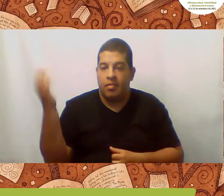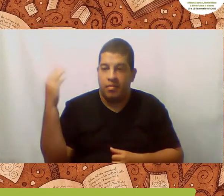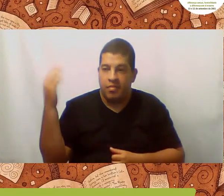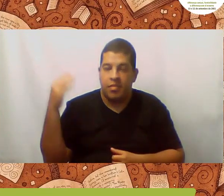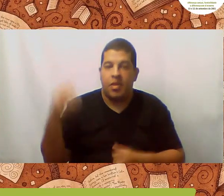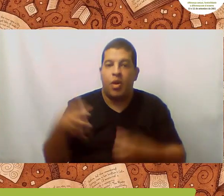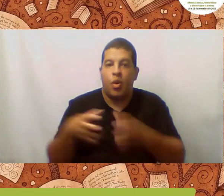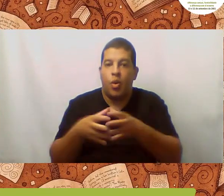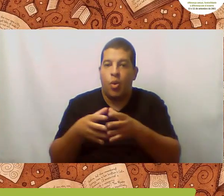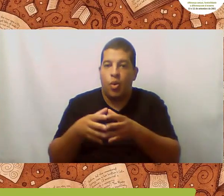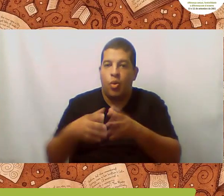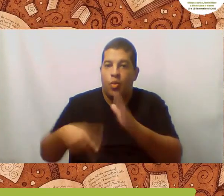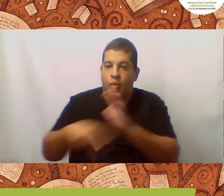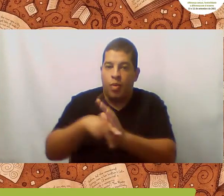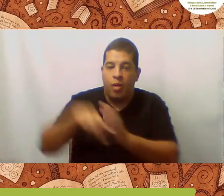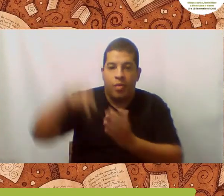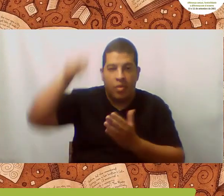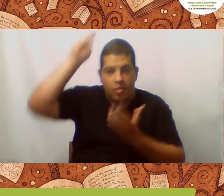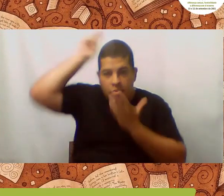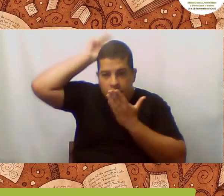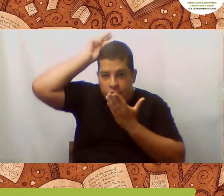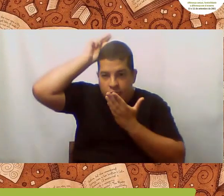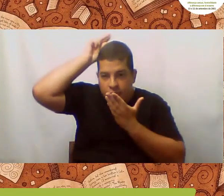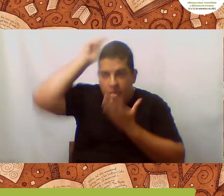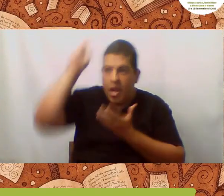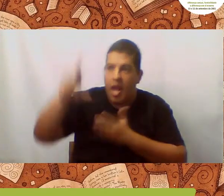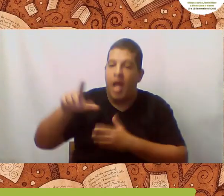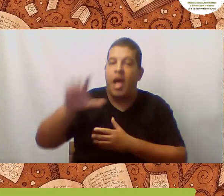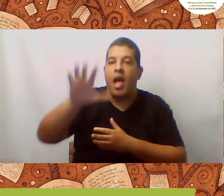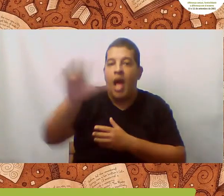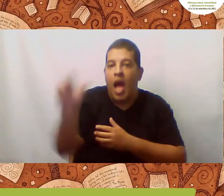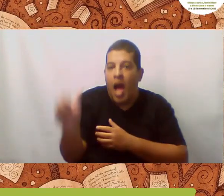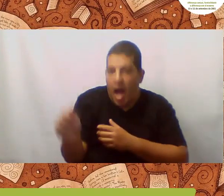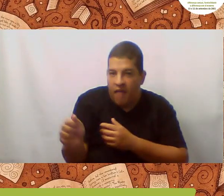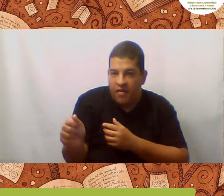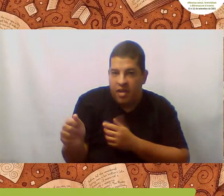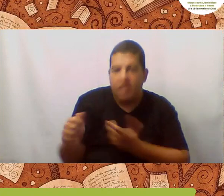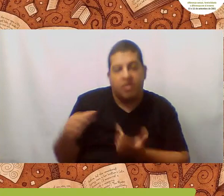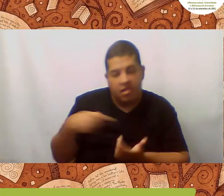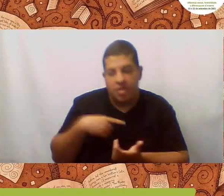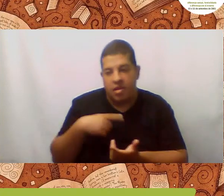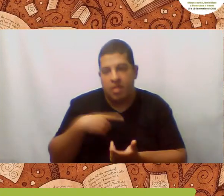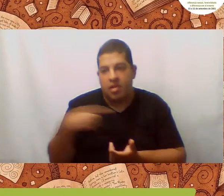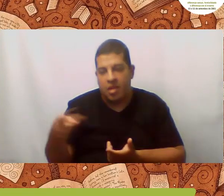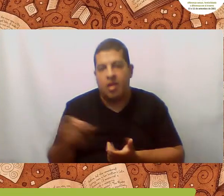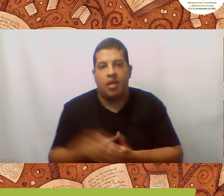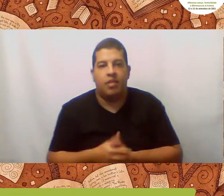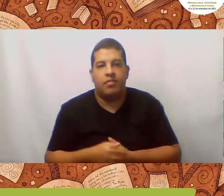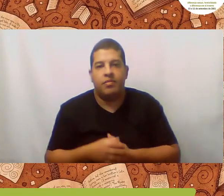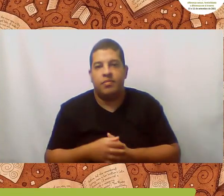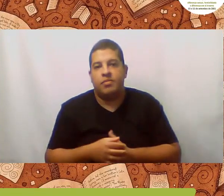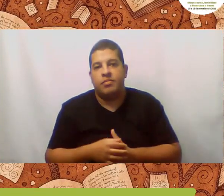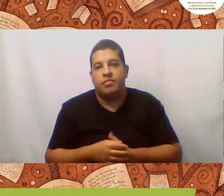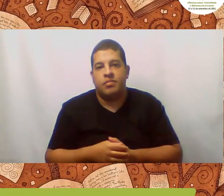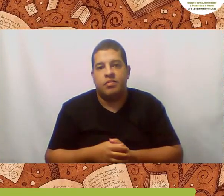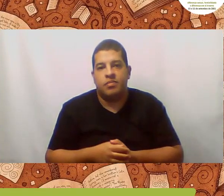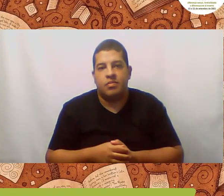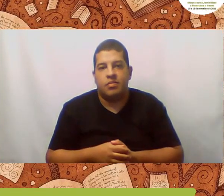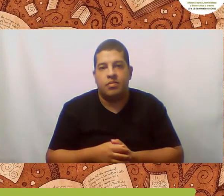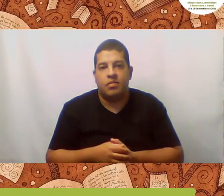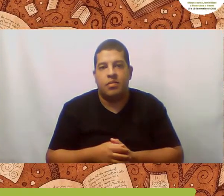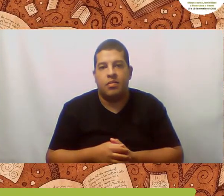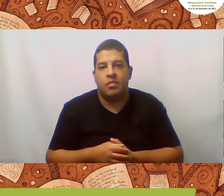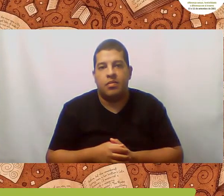os orientais ainda fazem hoje, né, que é diante de mulheres mais indóceis, né, de